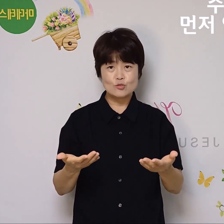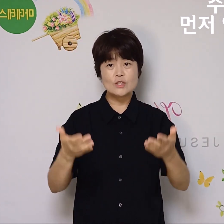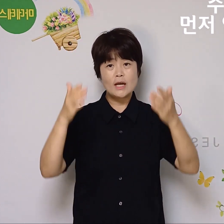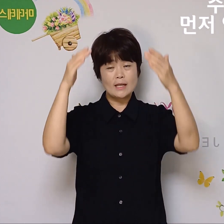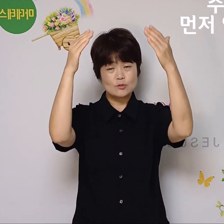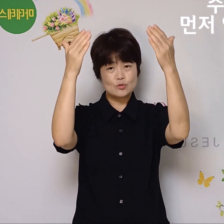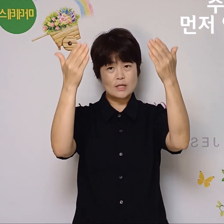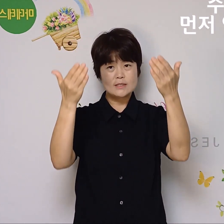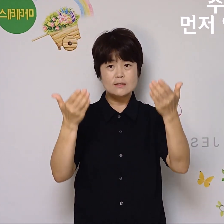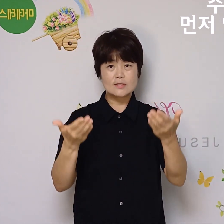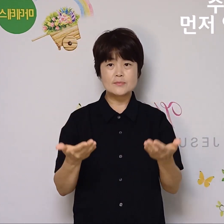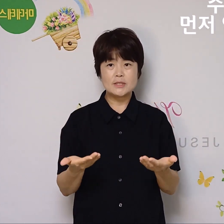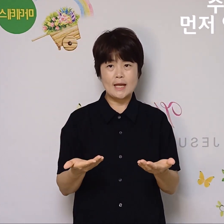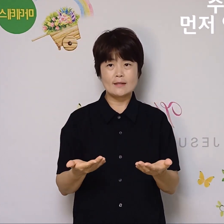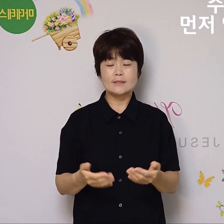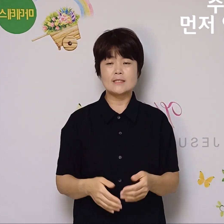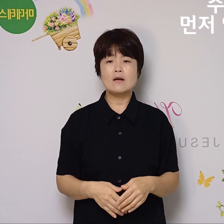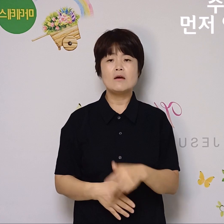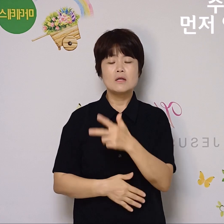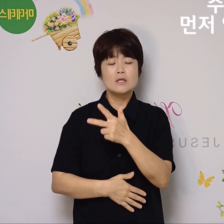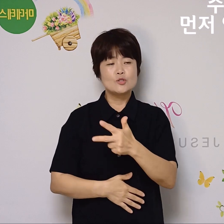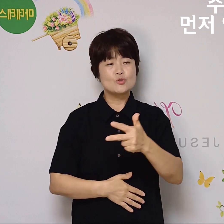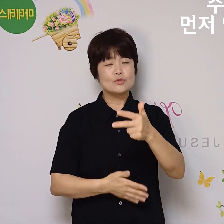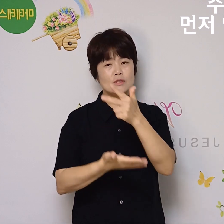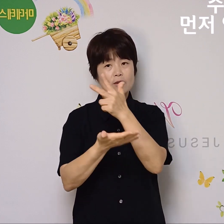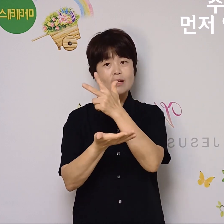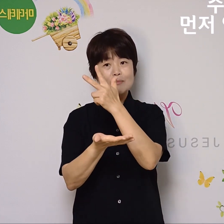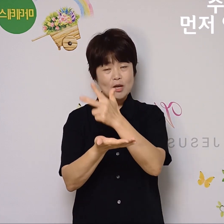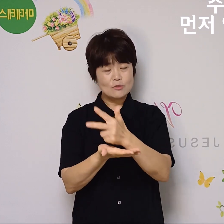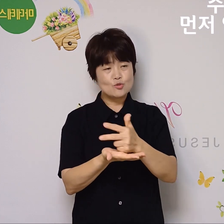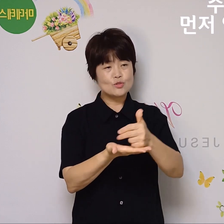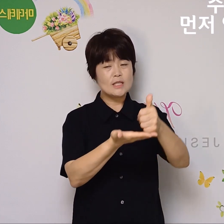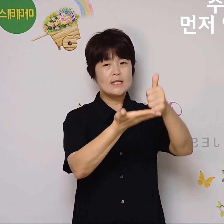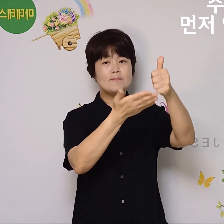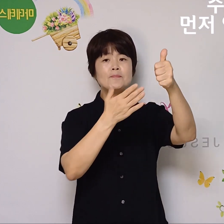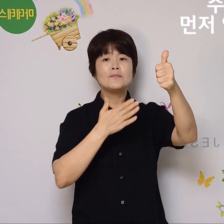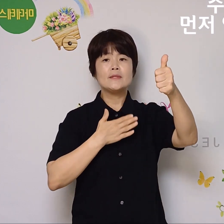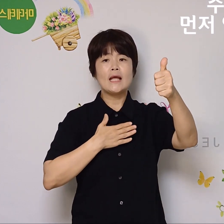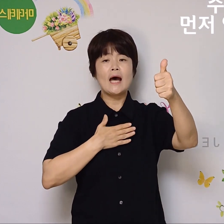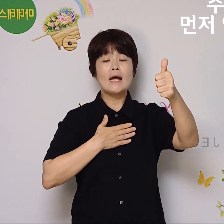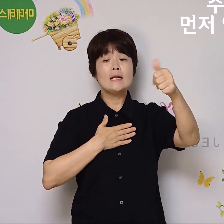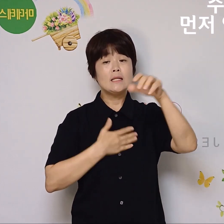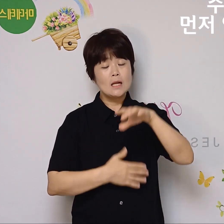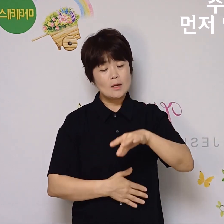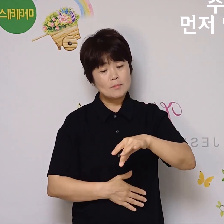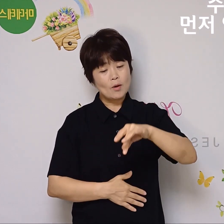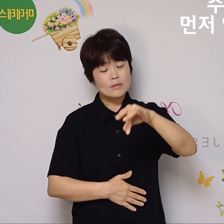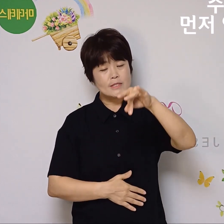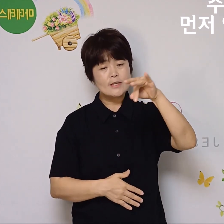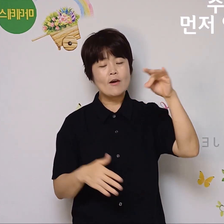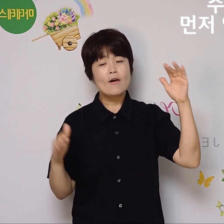주다 수화를 넣습니다. 그래서 연결하면 주님 날 먼저